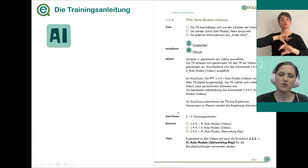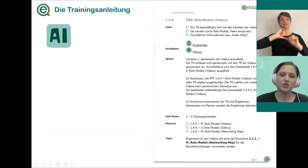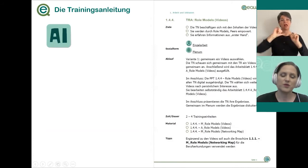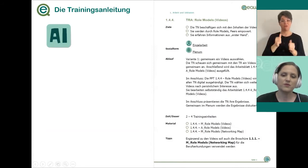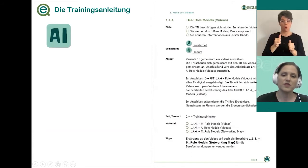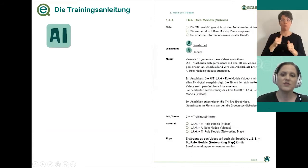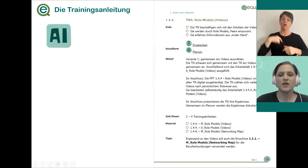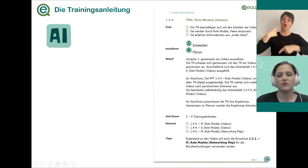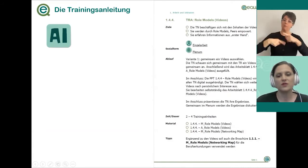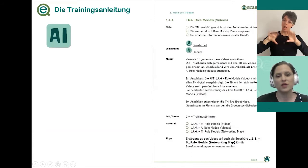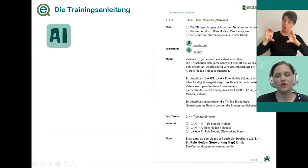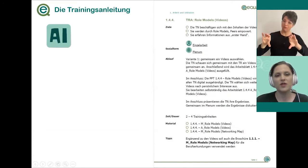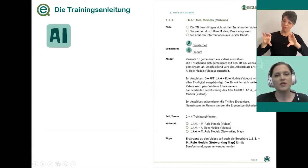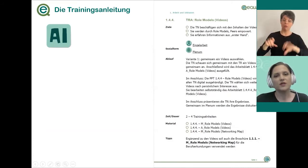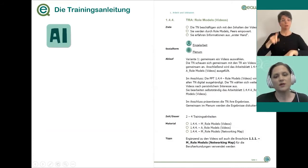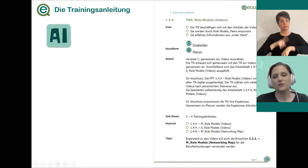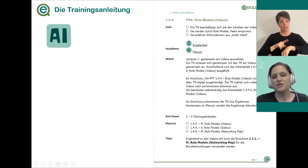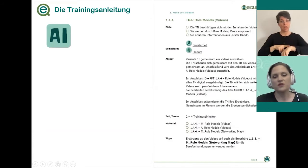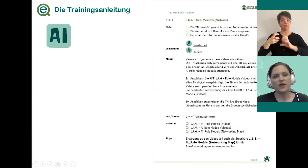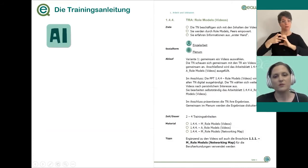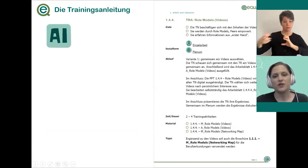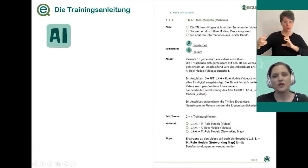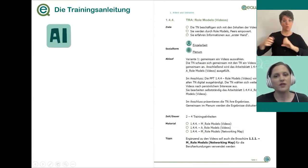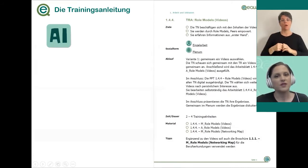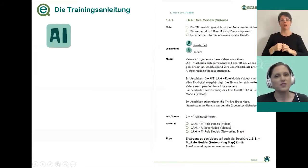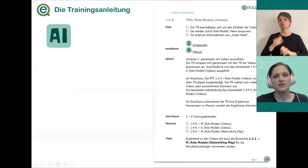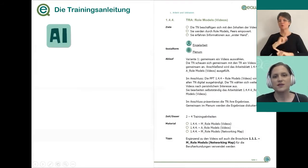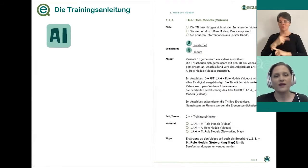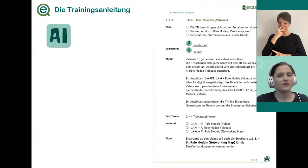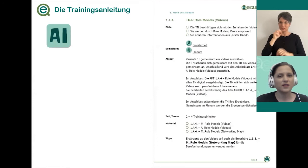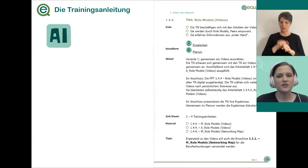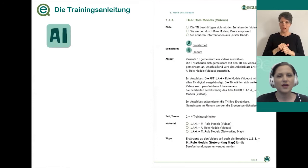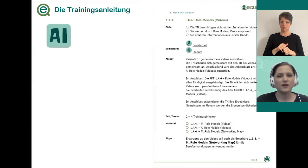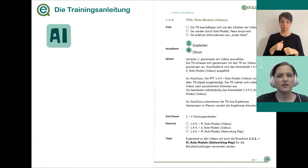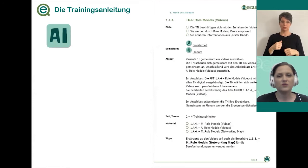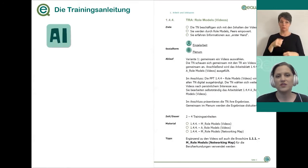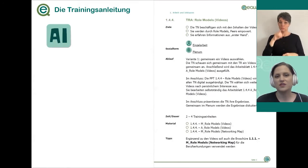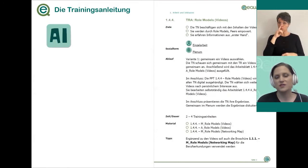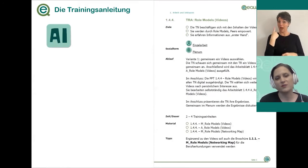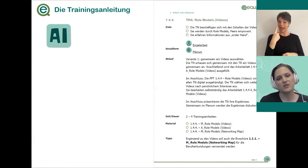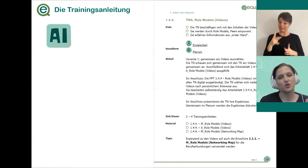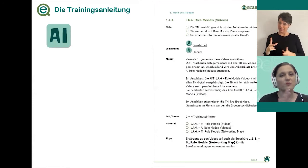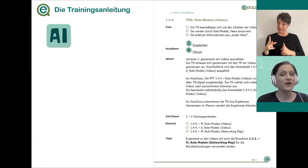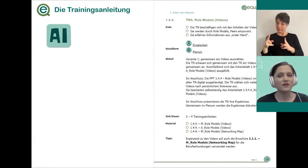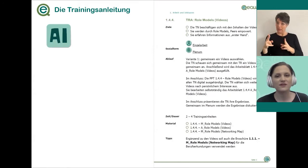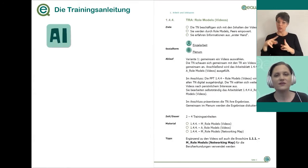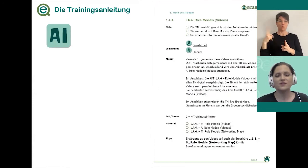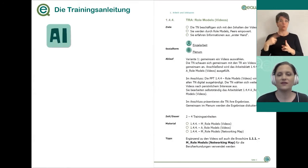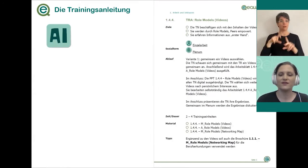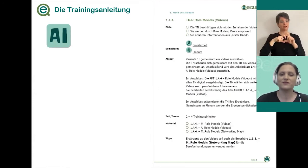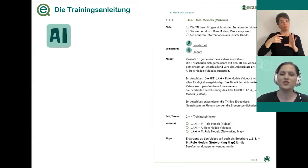Ablauf ist beschrieben, dann die Zeit und die Dauer. Man sieht auf einen Blick, ist es jetzt eine Trainingseinheit oder ist es ein Thema, das sich über